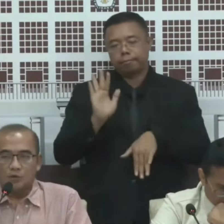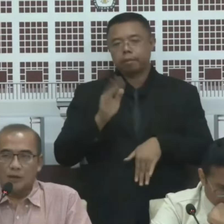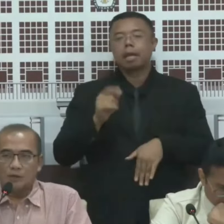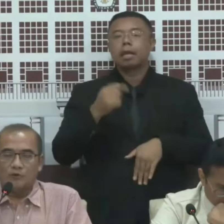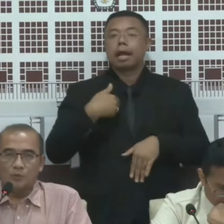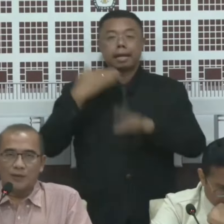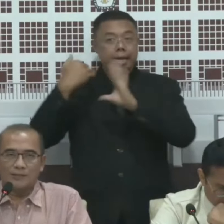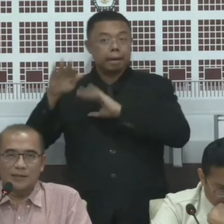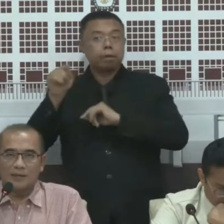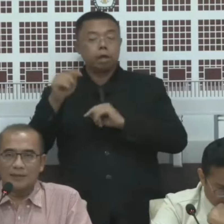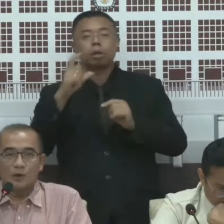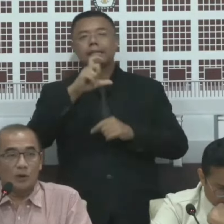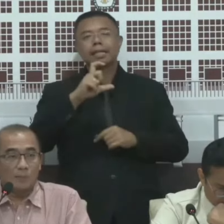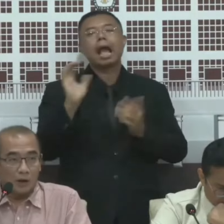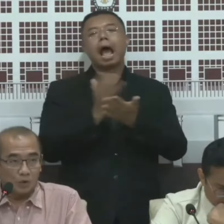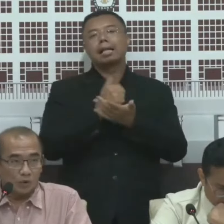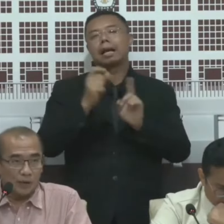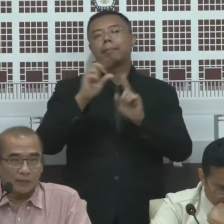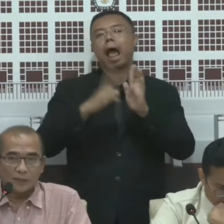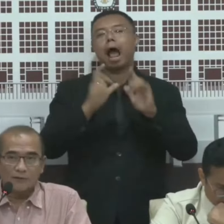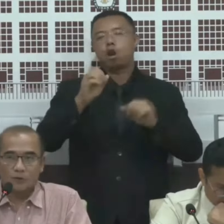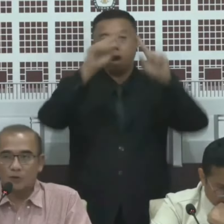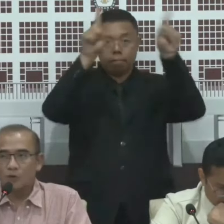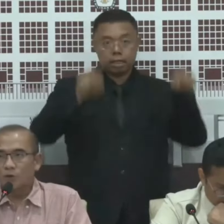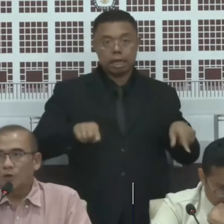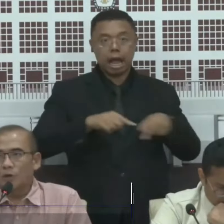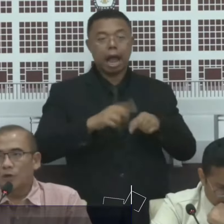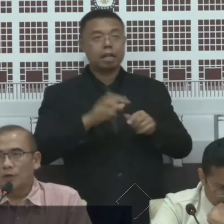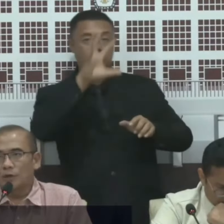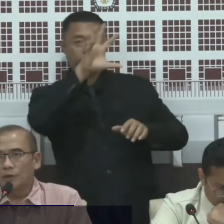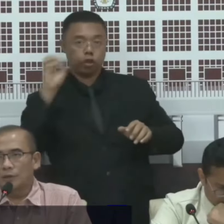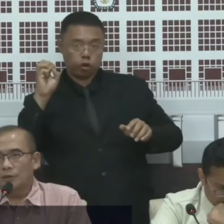kan yang diunggah itu formulir C hasil yang ukuran plano, hasil foto